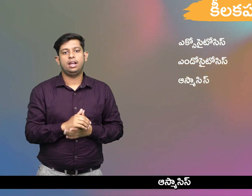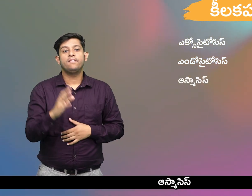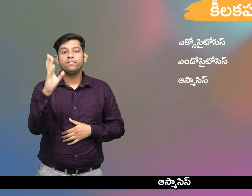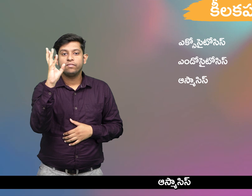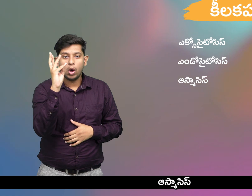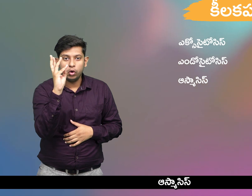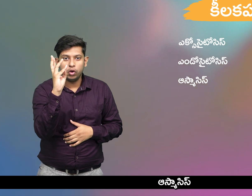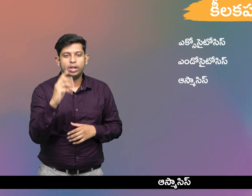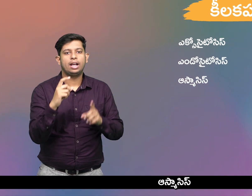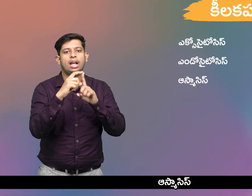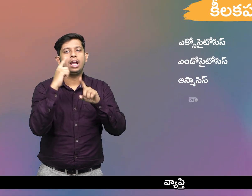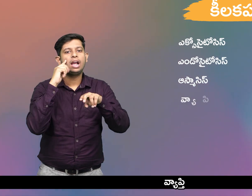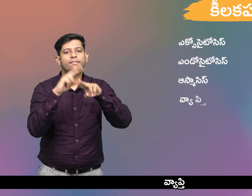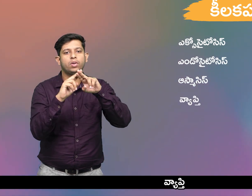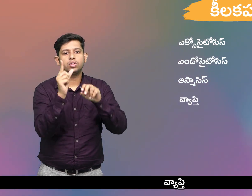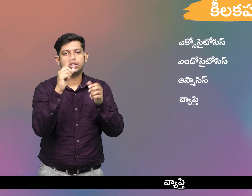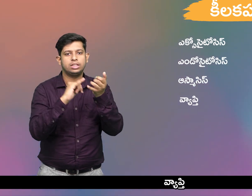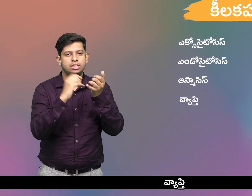ఆస్మాసిస్, వ్యాప్తి,